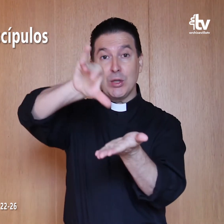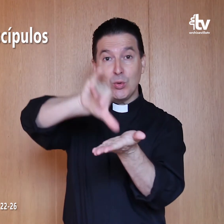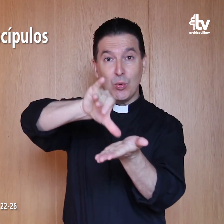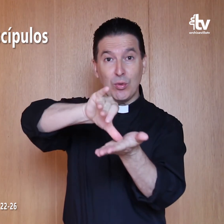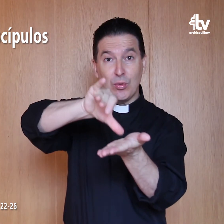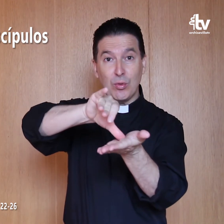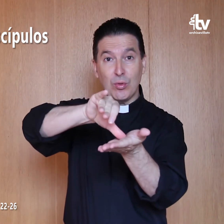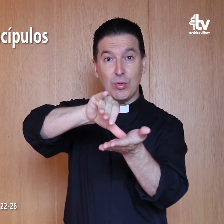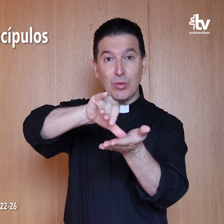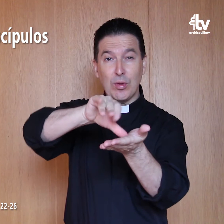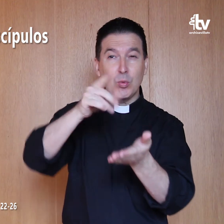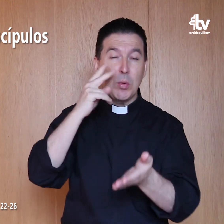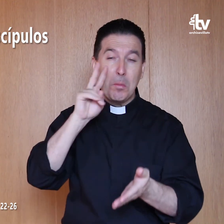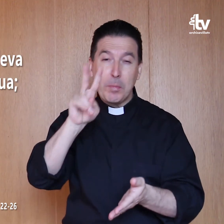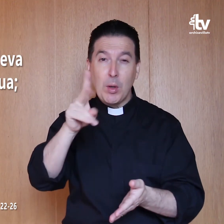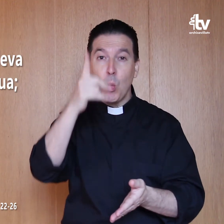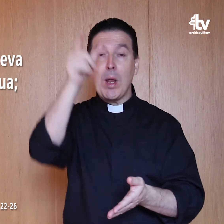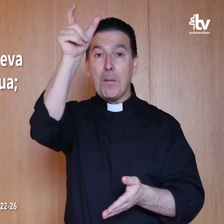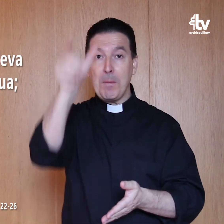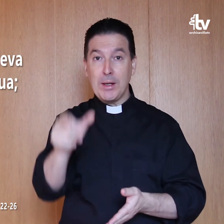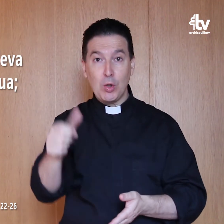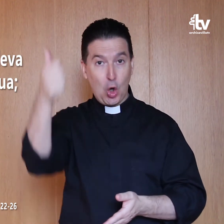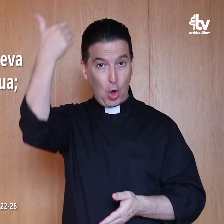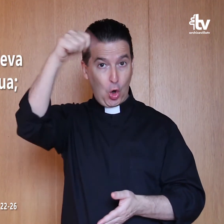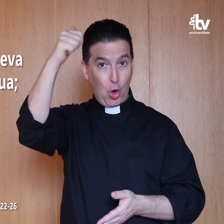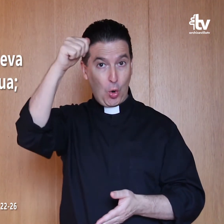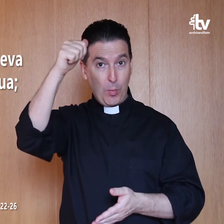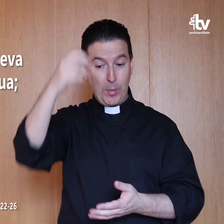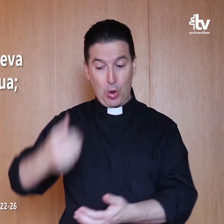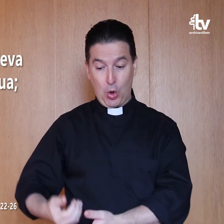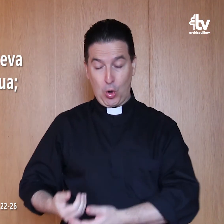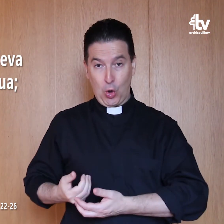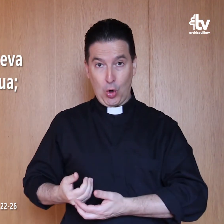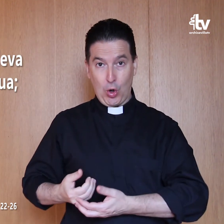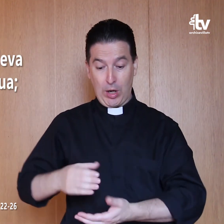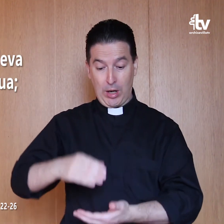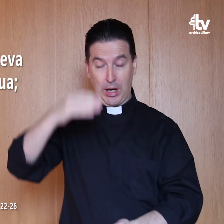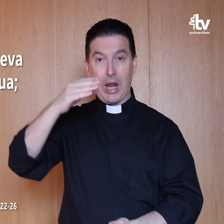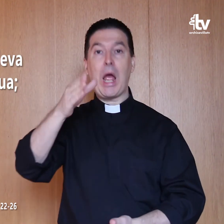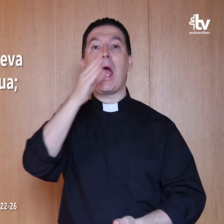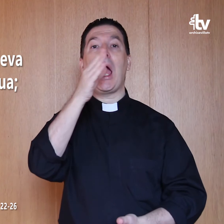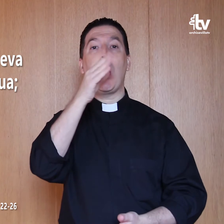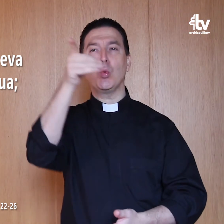ir a la ciudad o saldrá al paso un hombre que lleva un cántaro de agua,